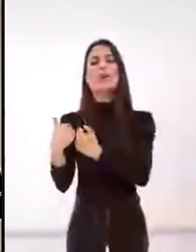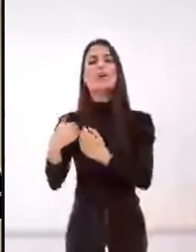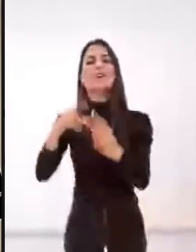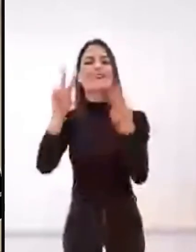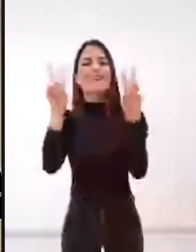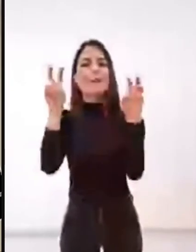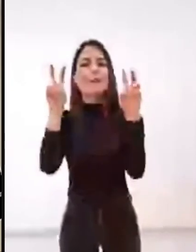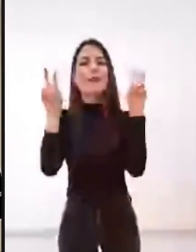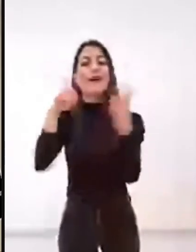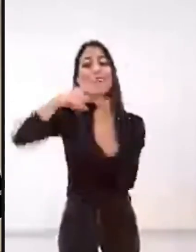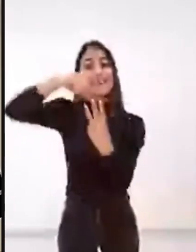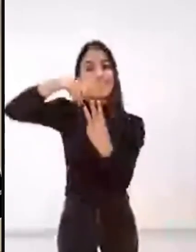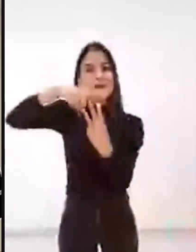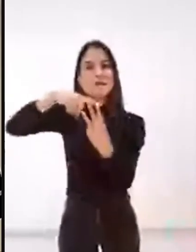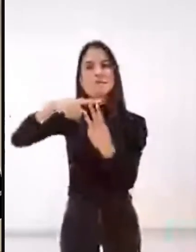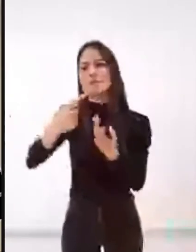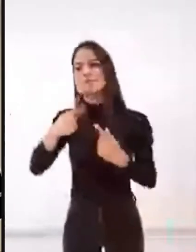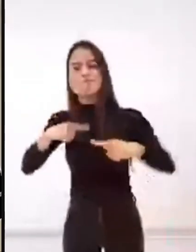contando